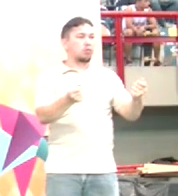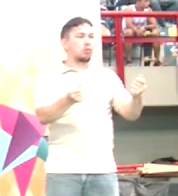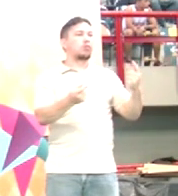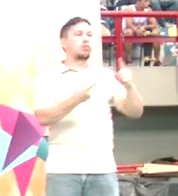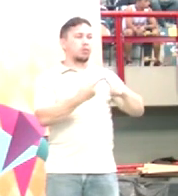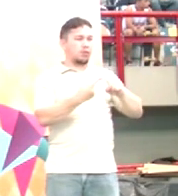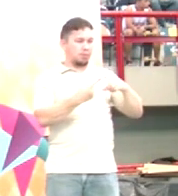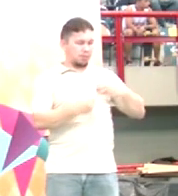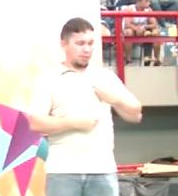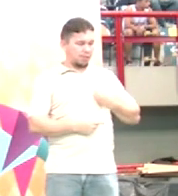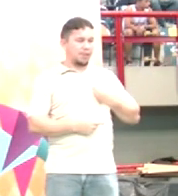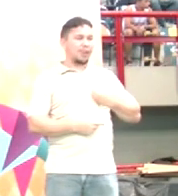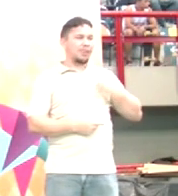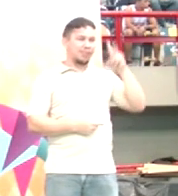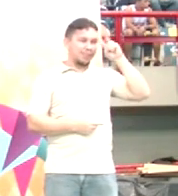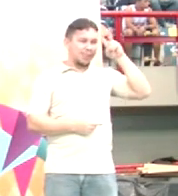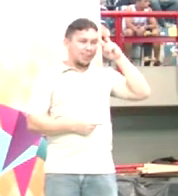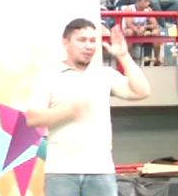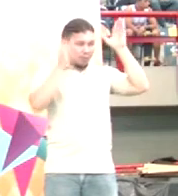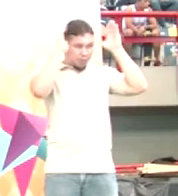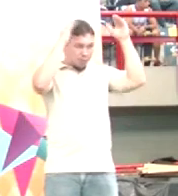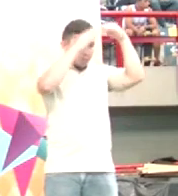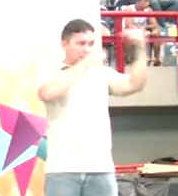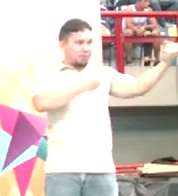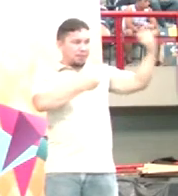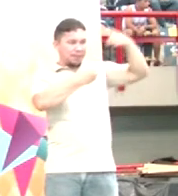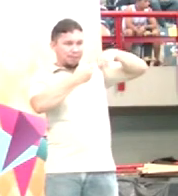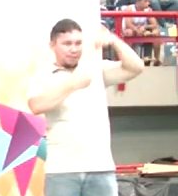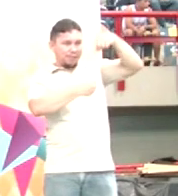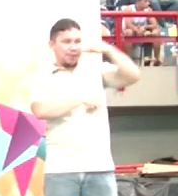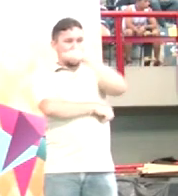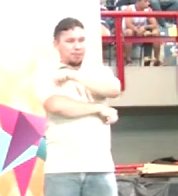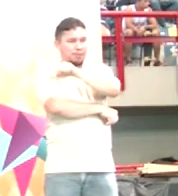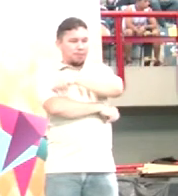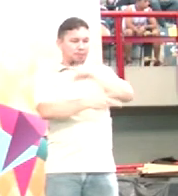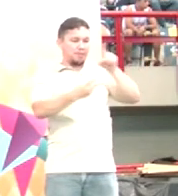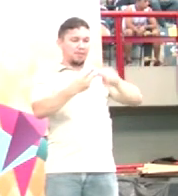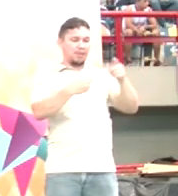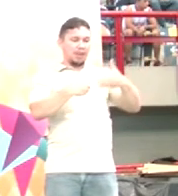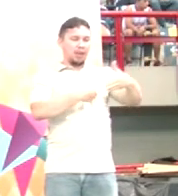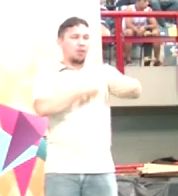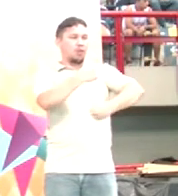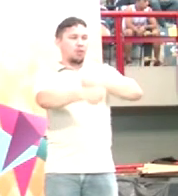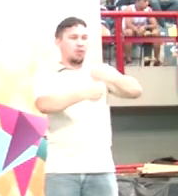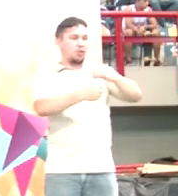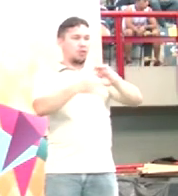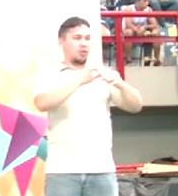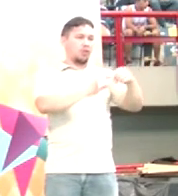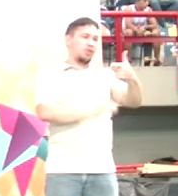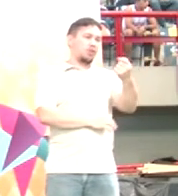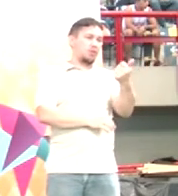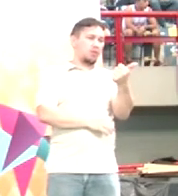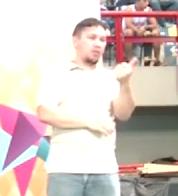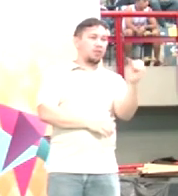Mundial da Juventude, que aconteceu no Rio de Janeiro, as Olimpíadas de 2016, a Copa do Mundo do ano